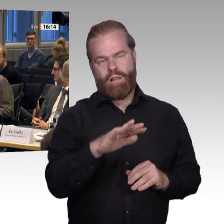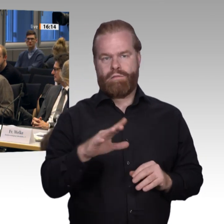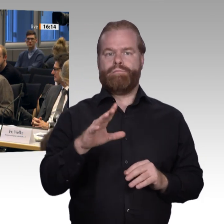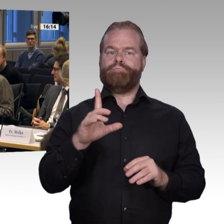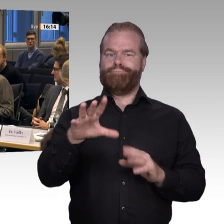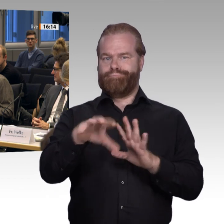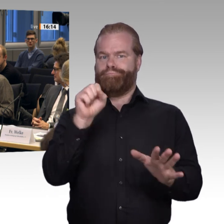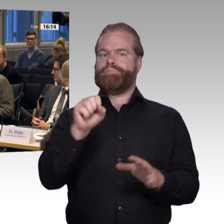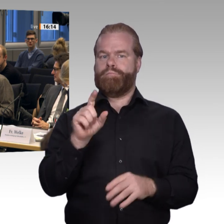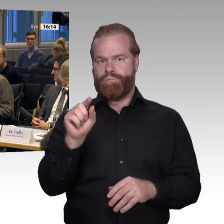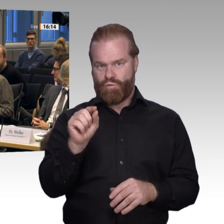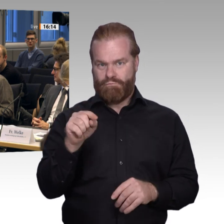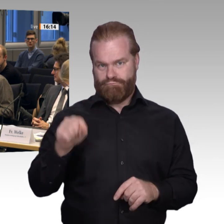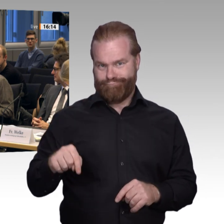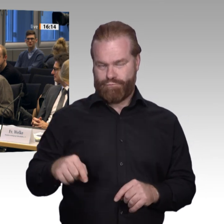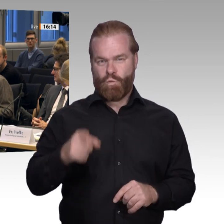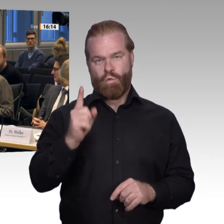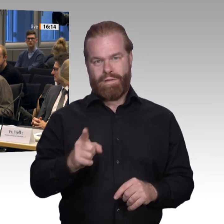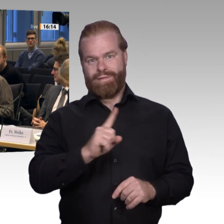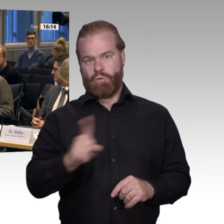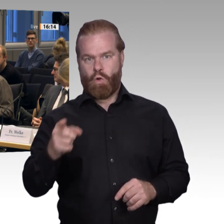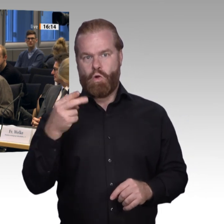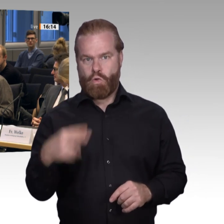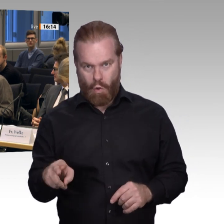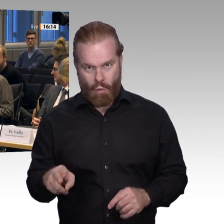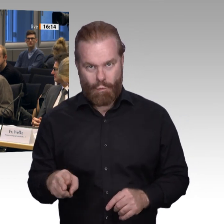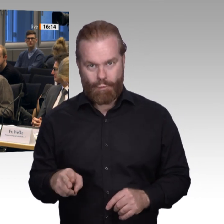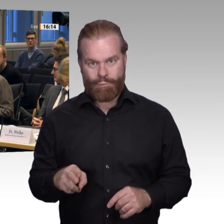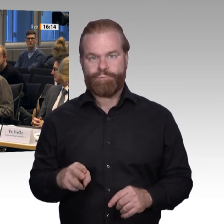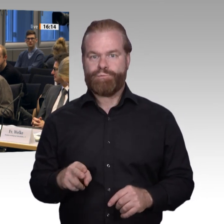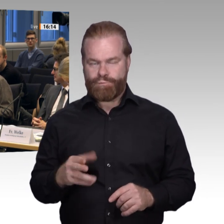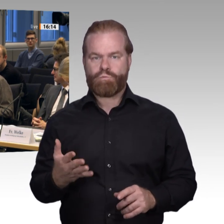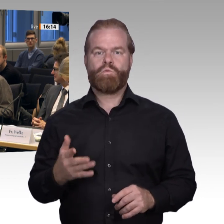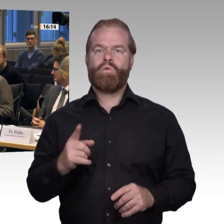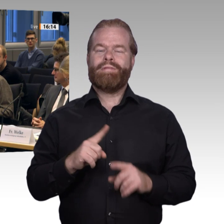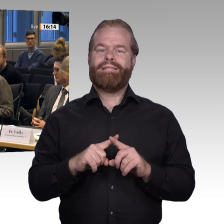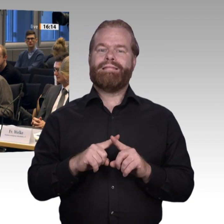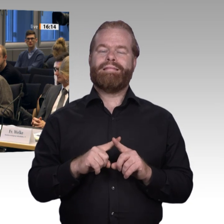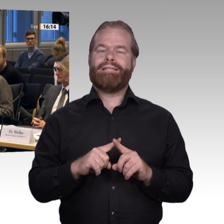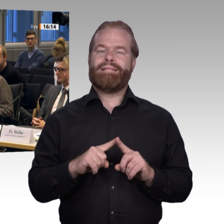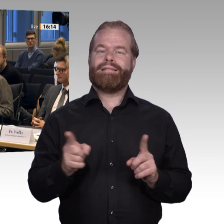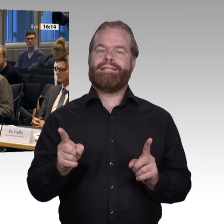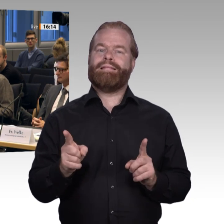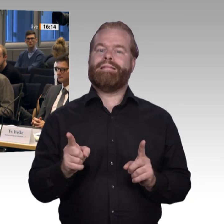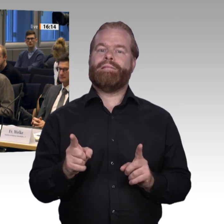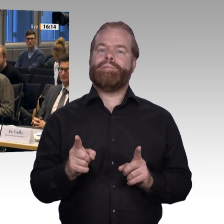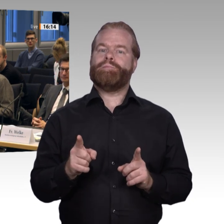Menschen mit Behinderungen mit dem Bundesteilhabegesetz ab 2020 knapp über 30.000 Euro.